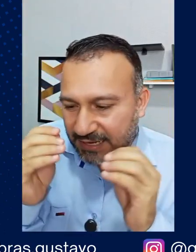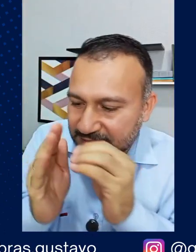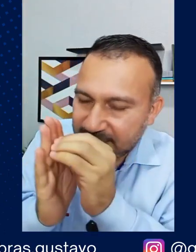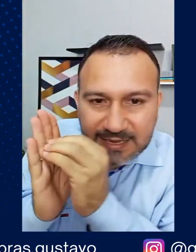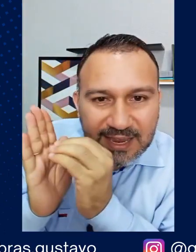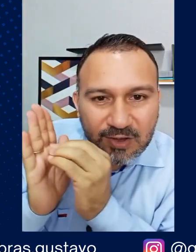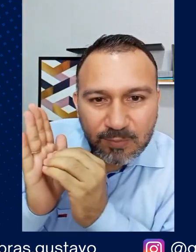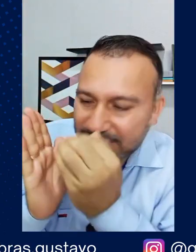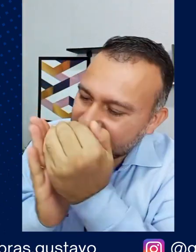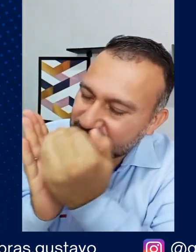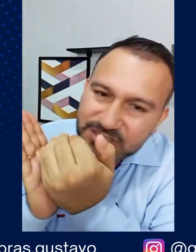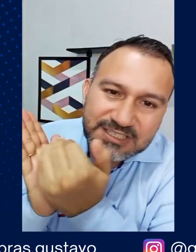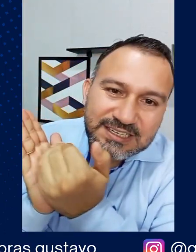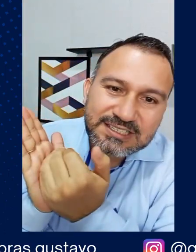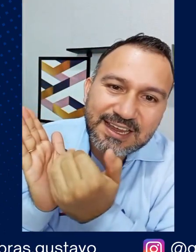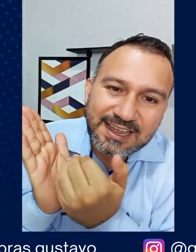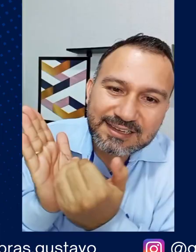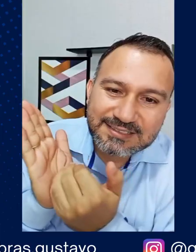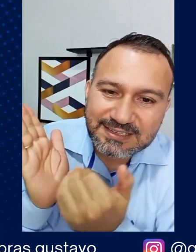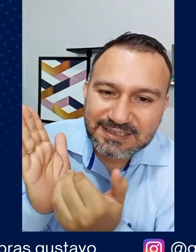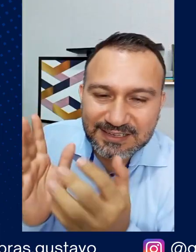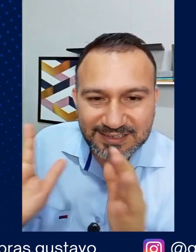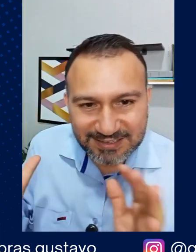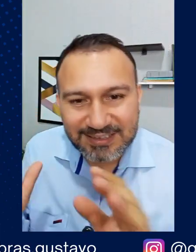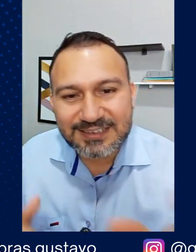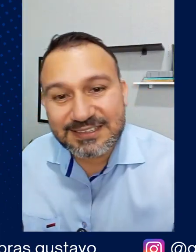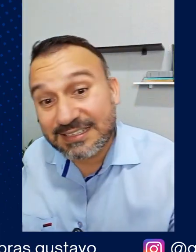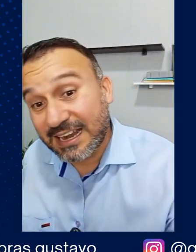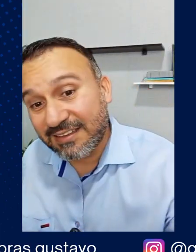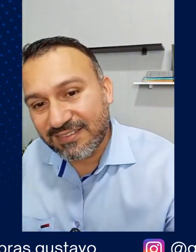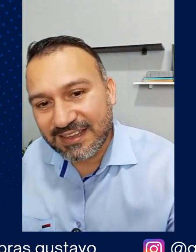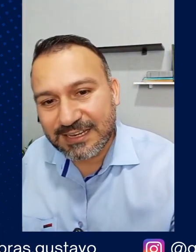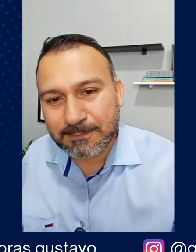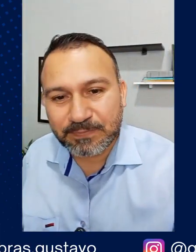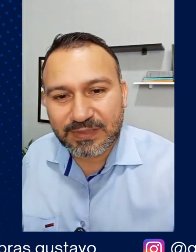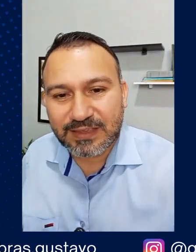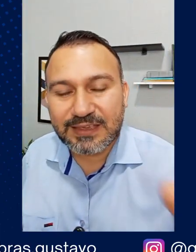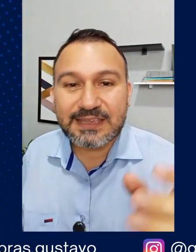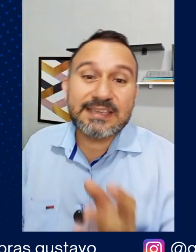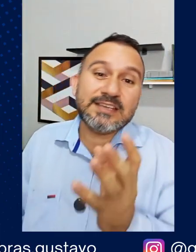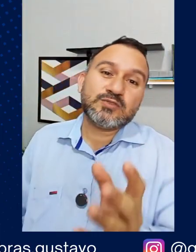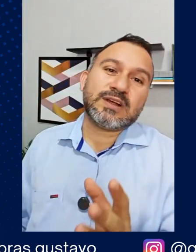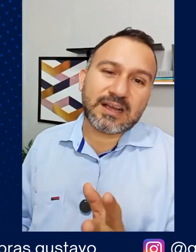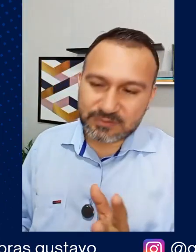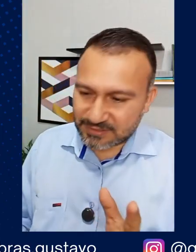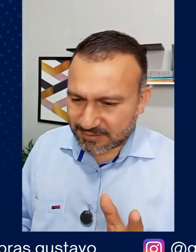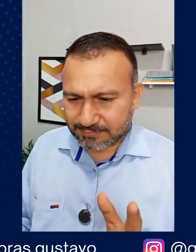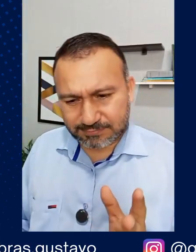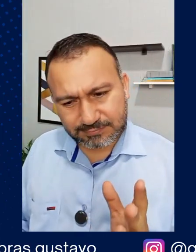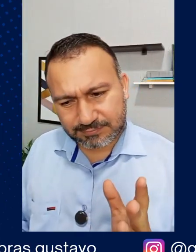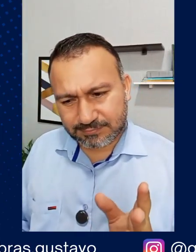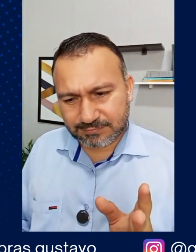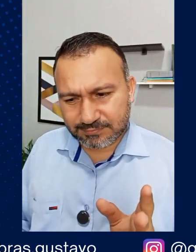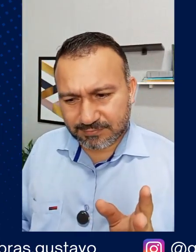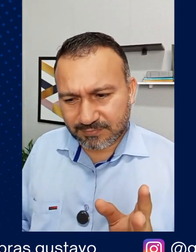mínimos detalhes, uma listinha de regras que eles escrevem ali. E isso